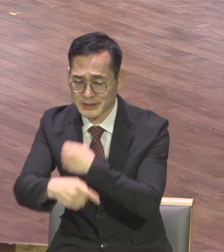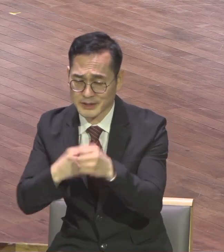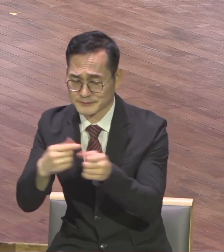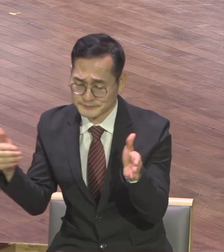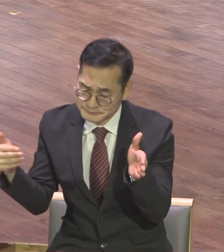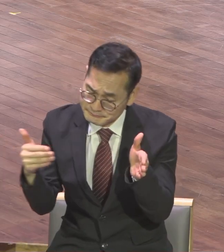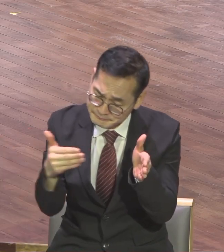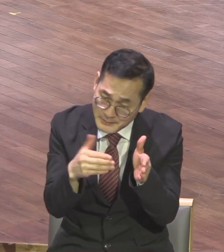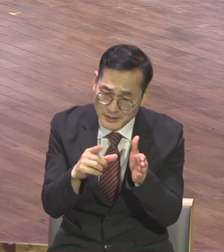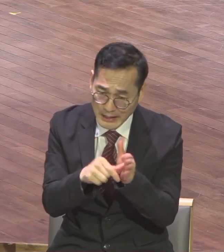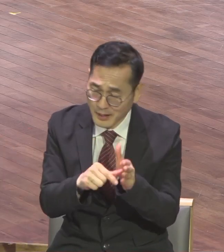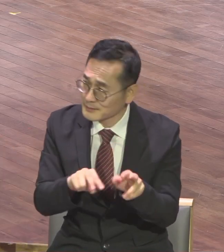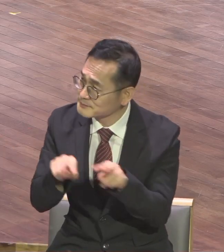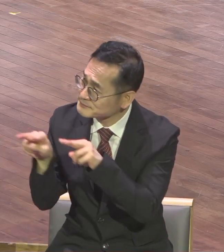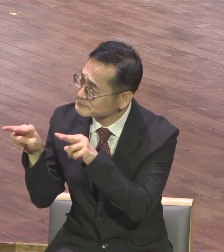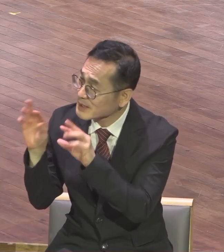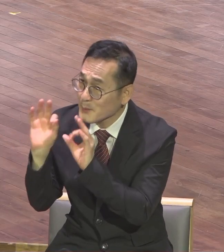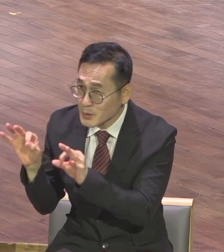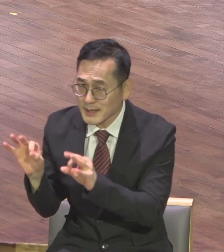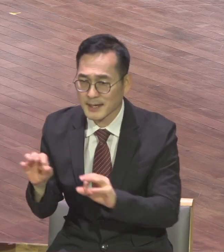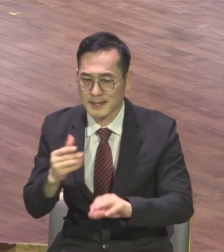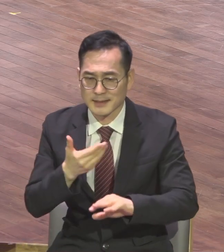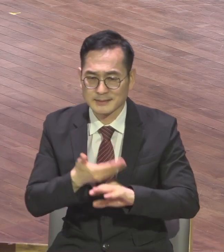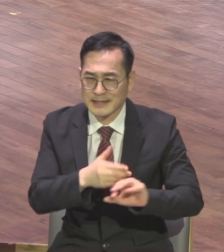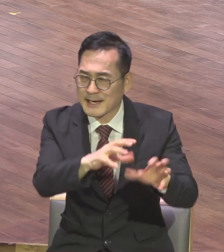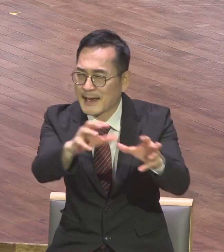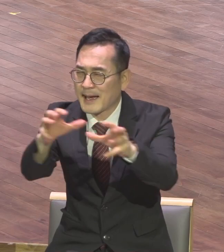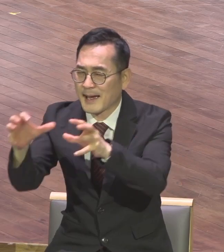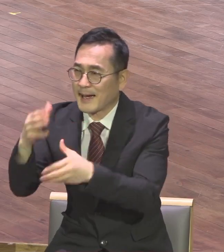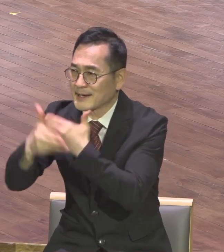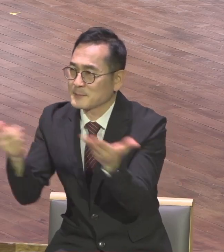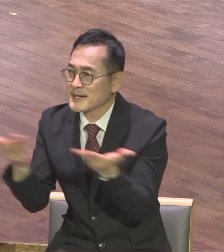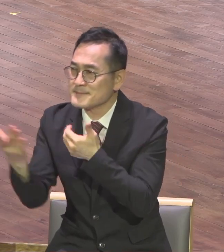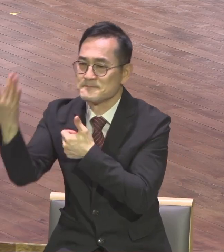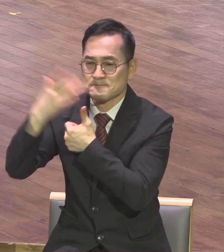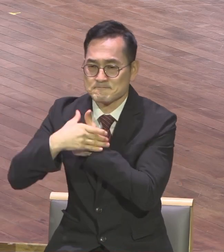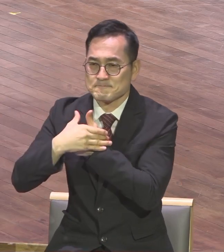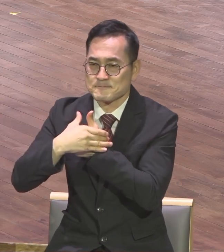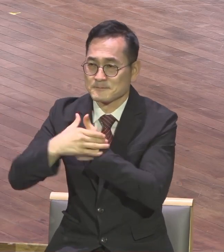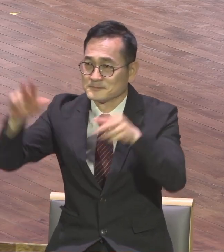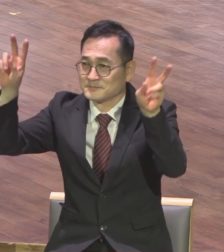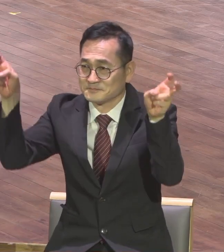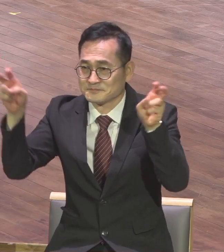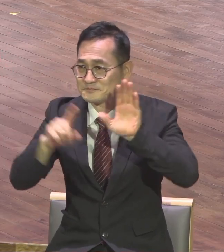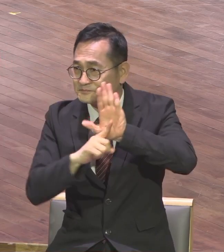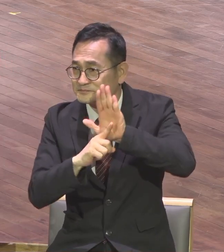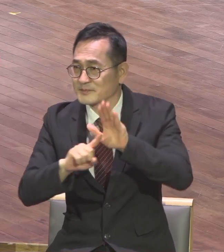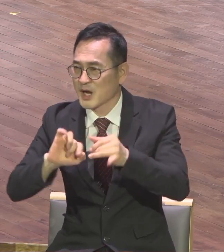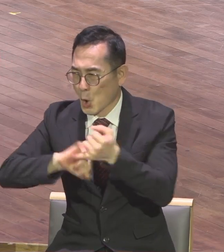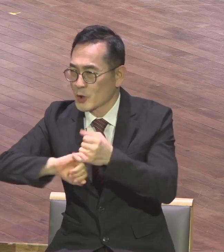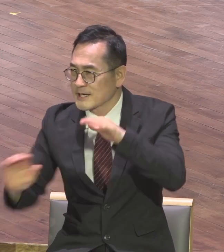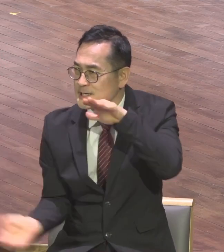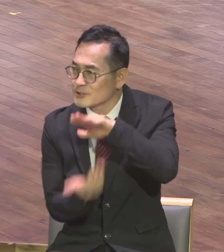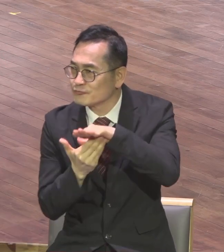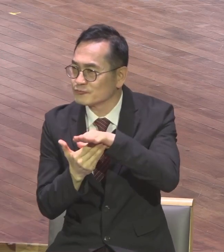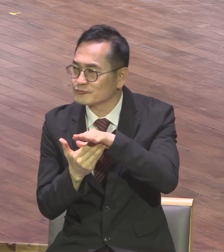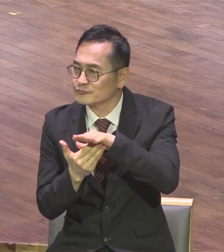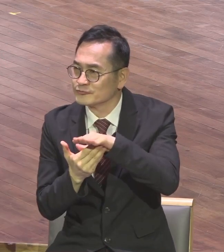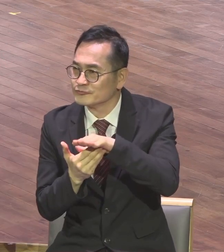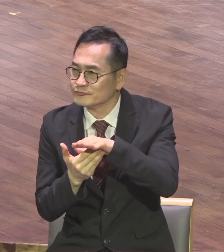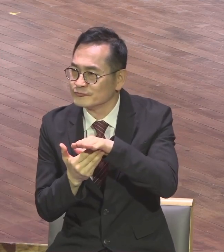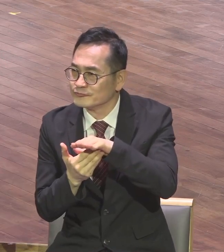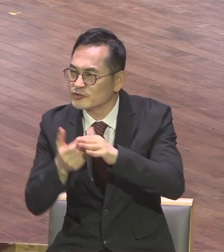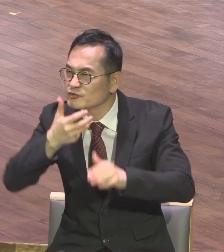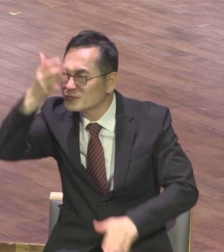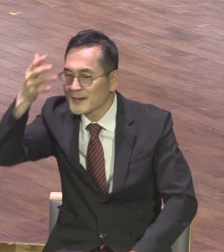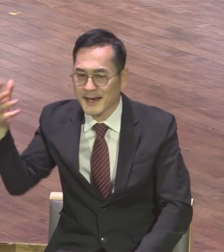것은 만국을 기업으로 얻게 하리라. 반드시 성취를 언약을 주시고 237 나라 이